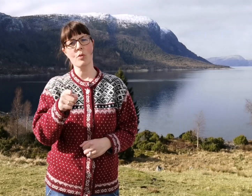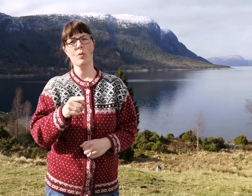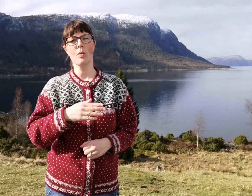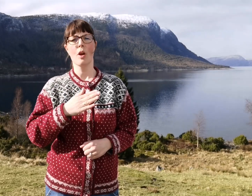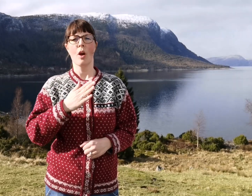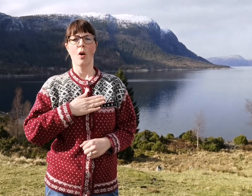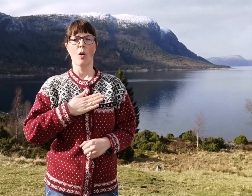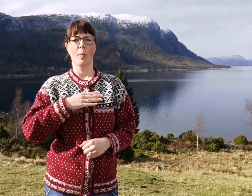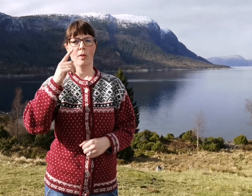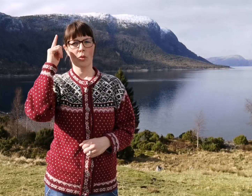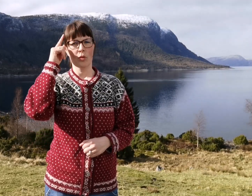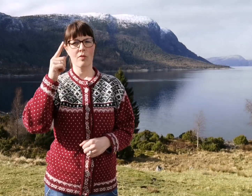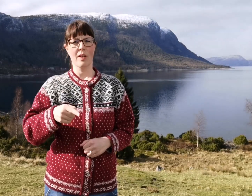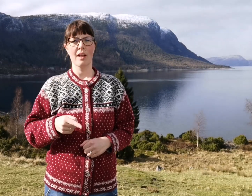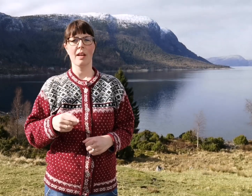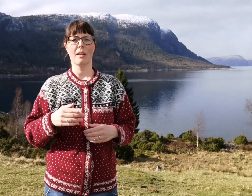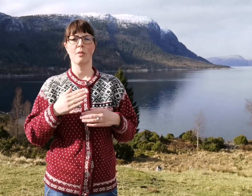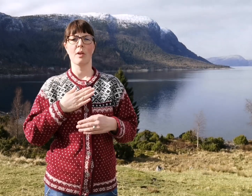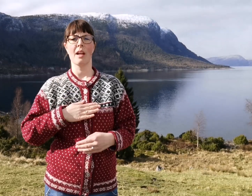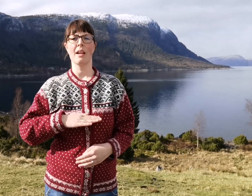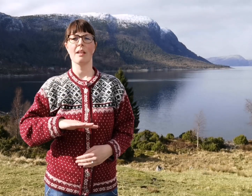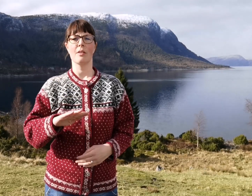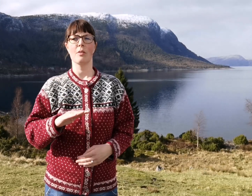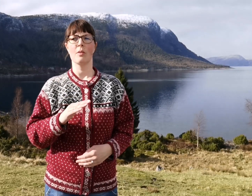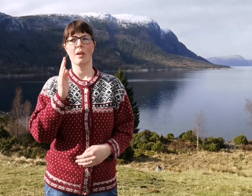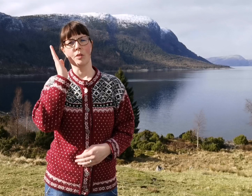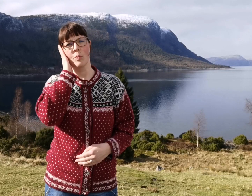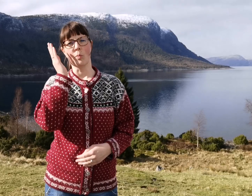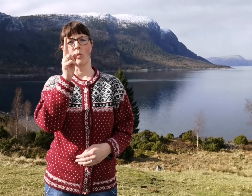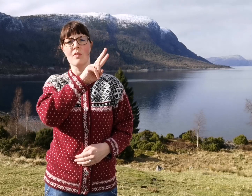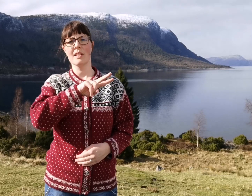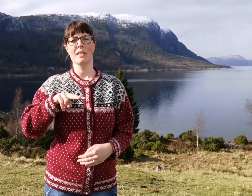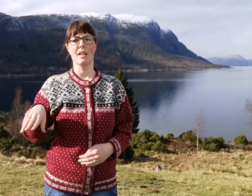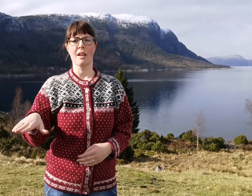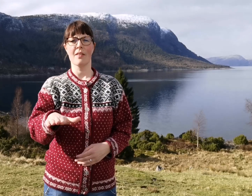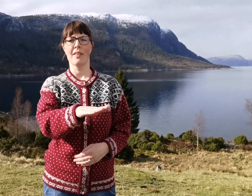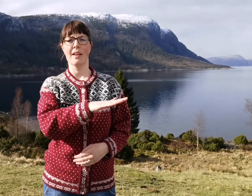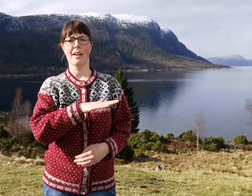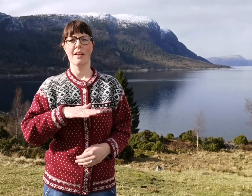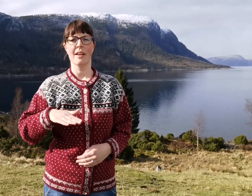du. Håper du vet hvor heldig du er, du bor på Vestlandet.